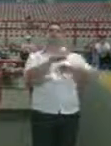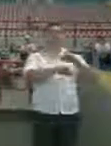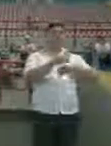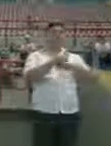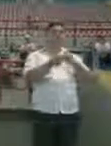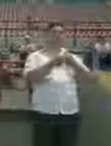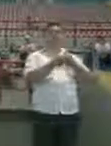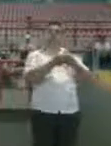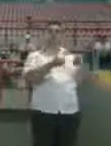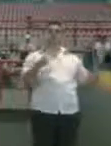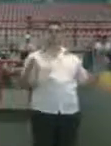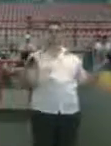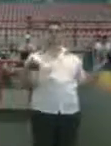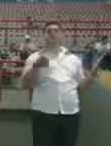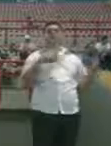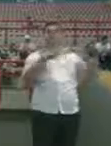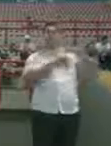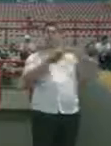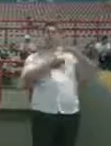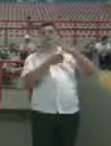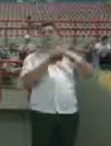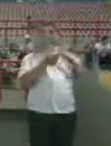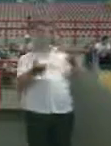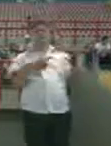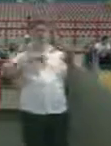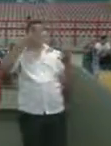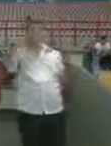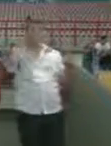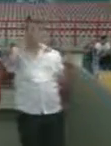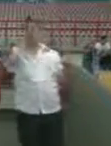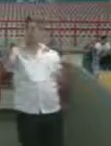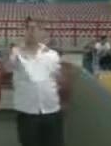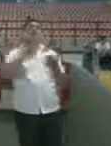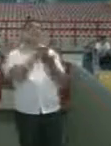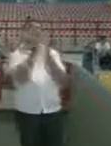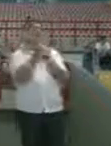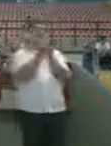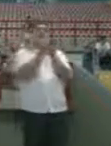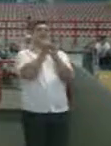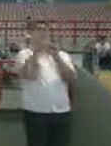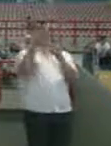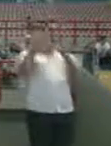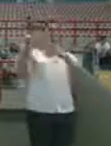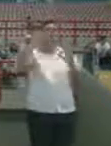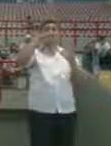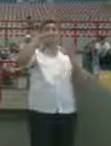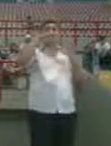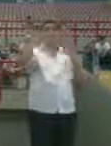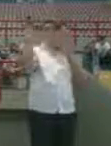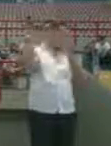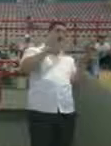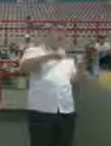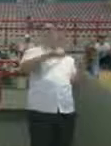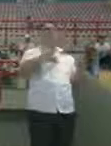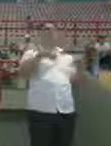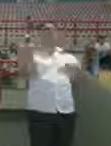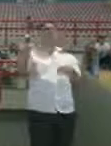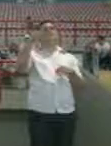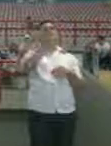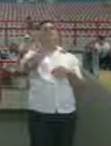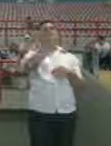inclusive uma grande multinacional, que teve uma descoberta fabulosa, alguns anos atrás, que chamou a atenção do mundo, que foi a descoberta da camada